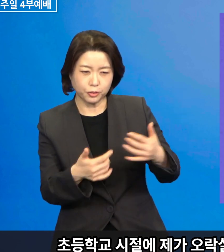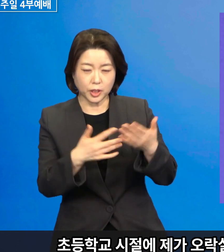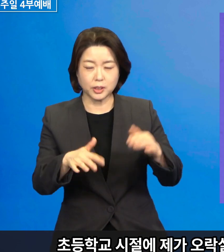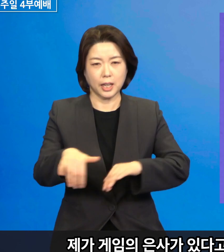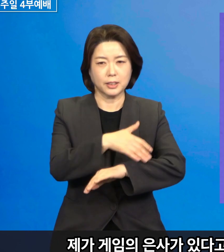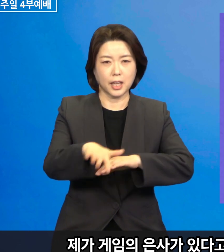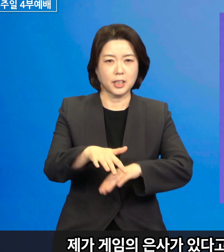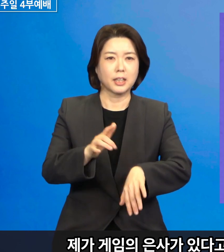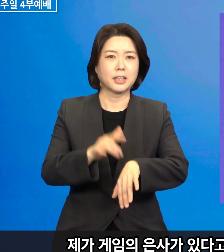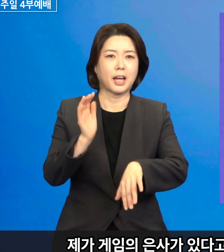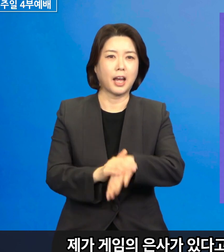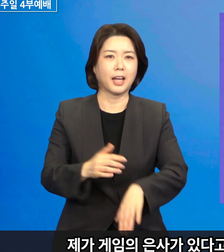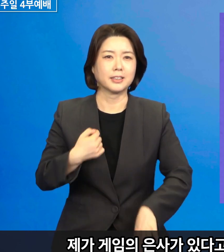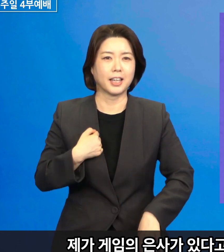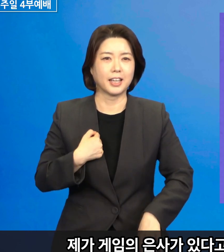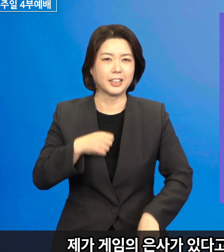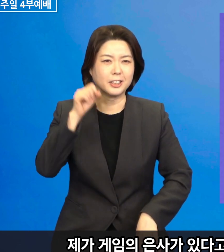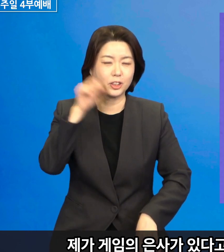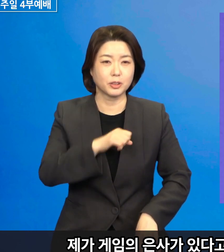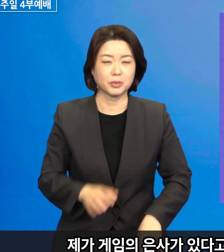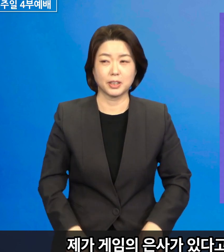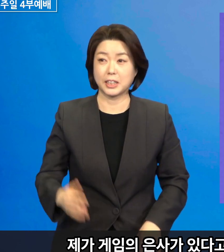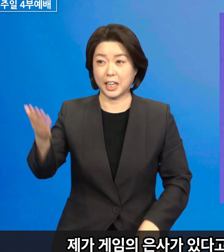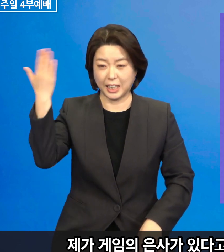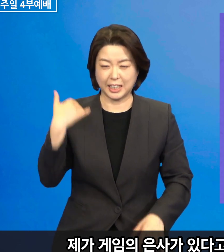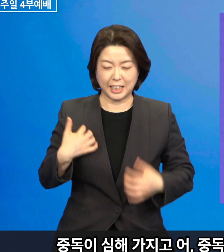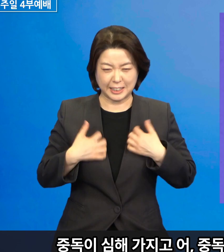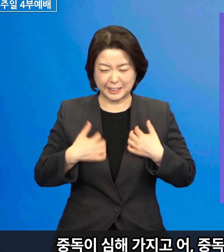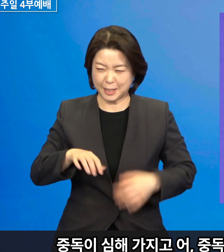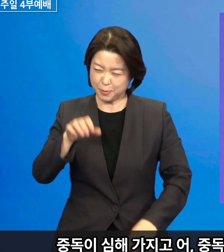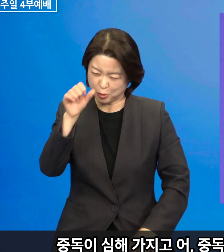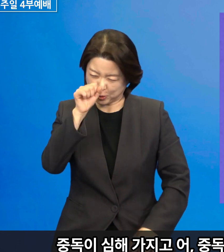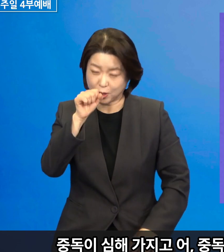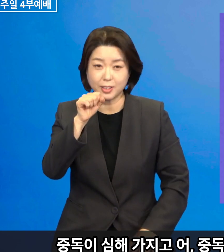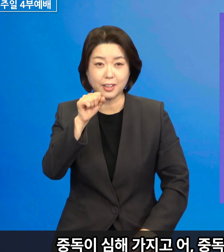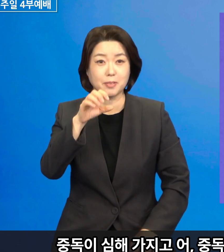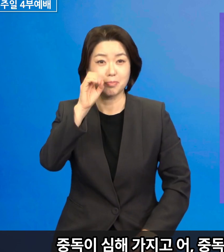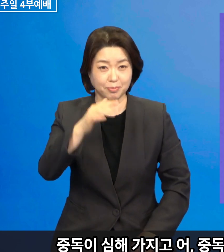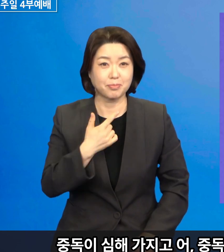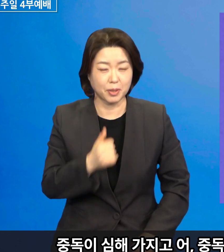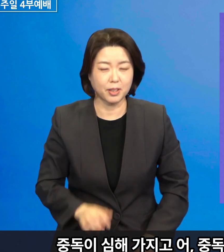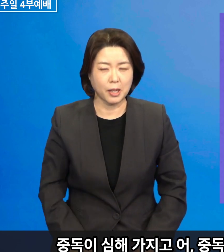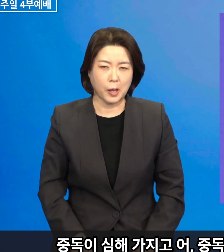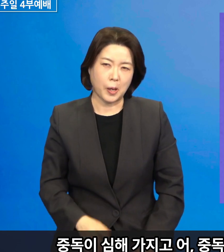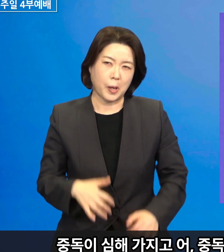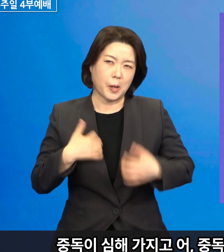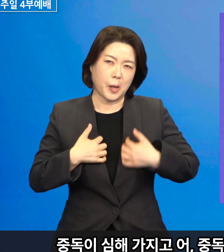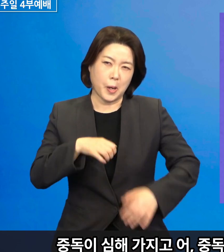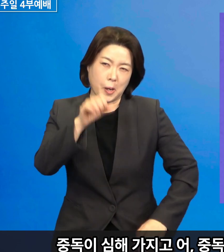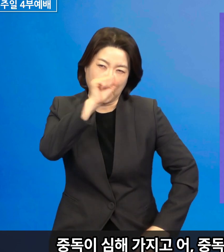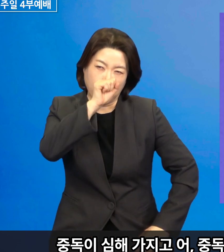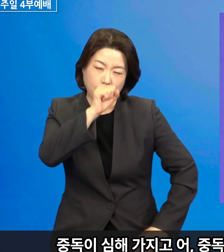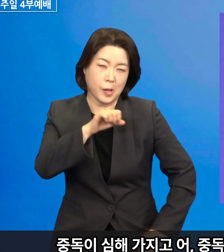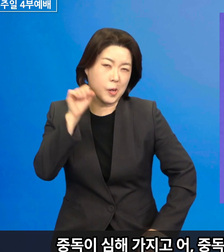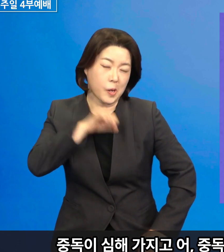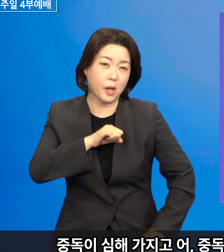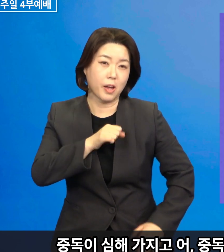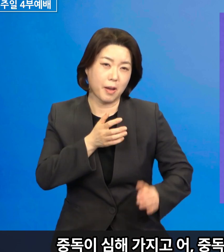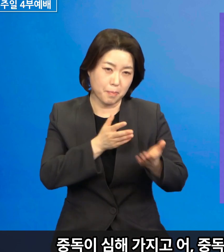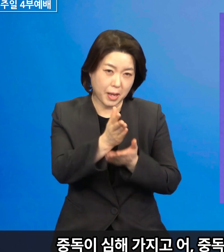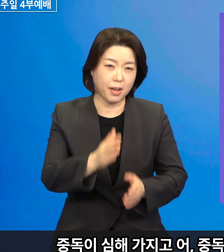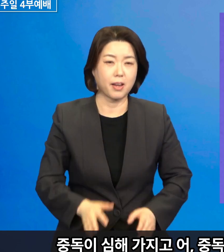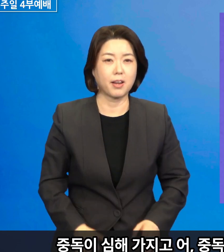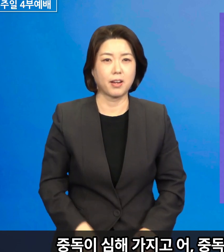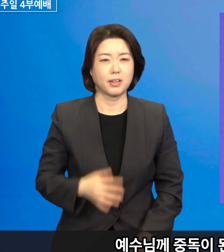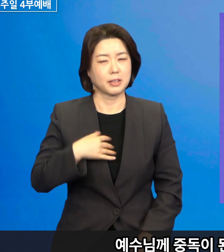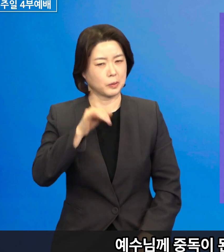했습니다. 제가 게임의 은사가 있다고 말씀을 한번 드린 적이 있죠. 중독이 심해가지고 중독 성향이 제가